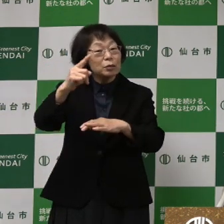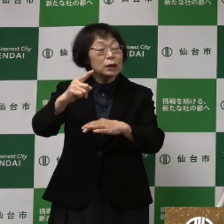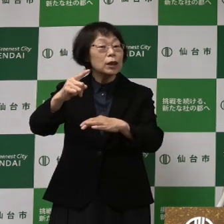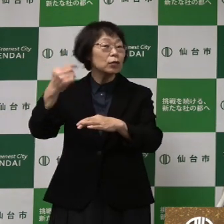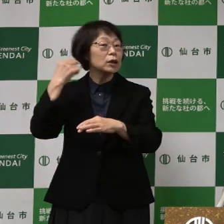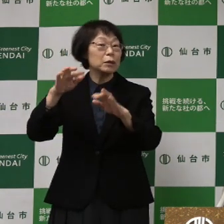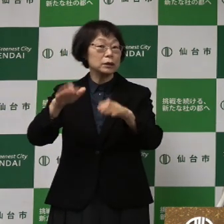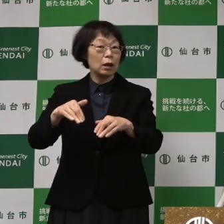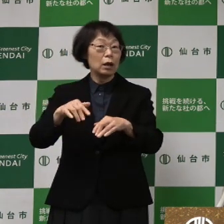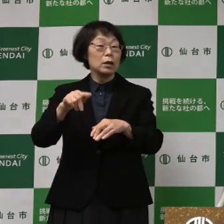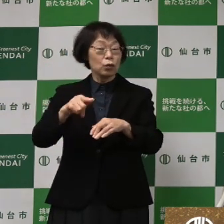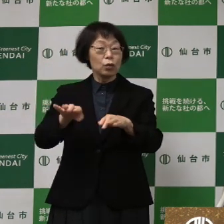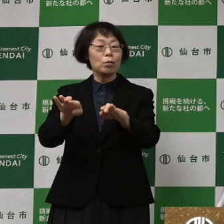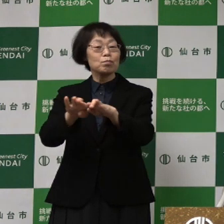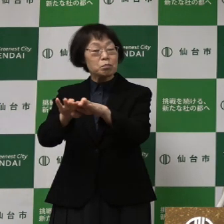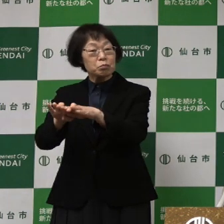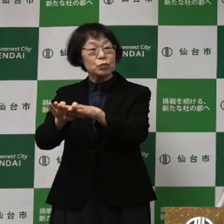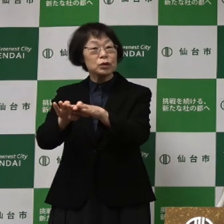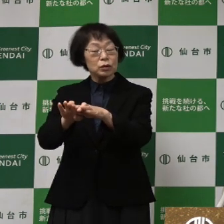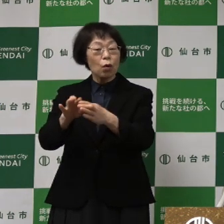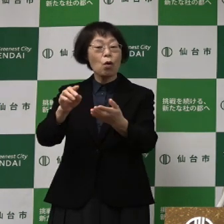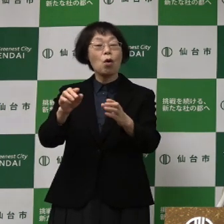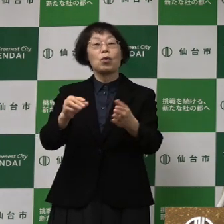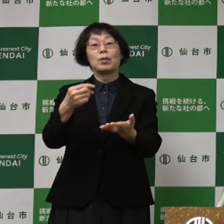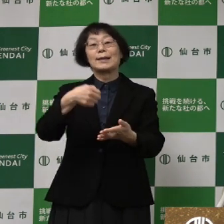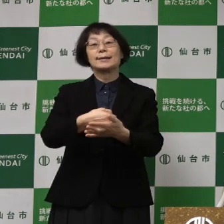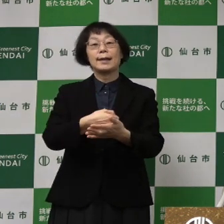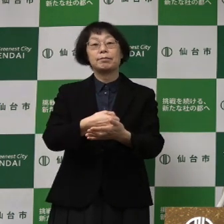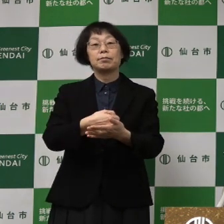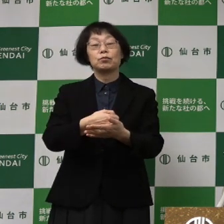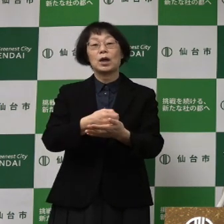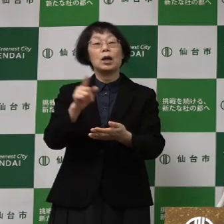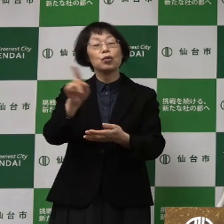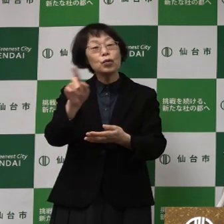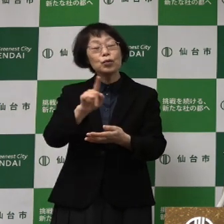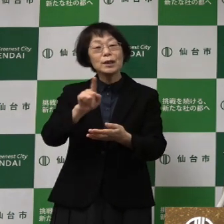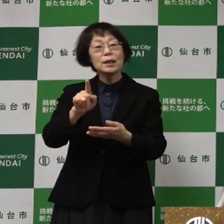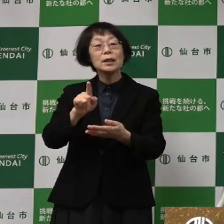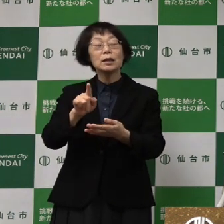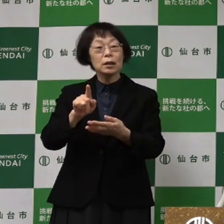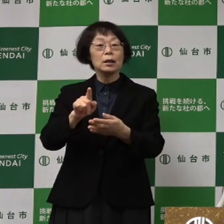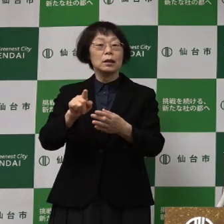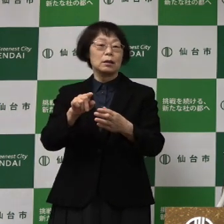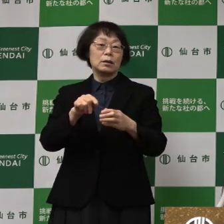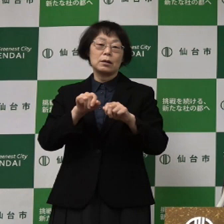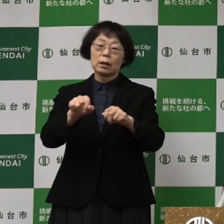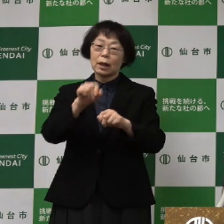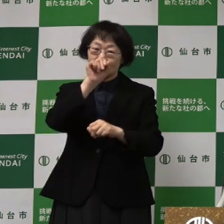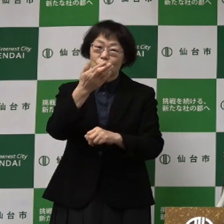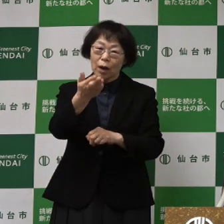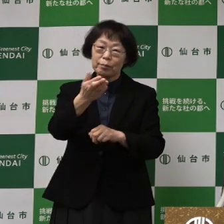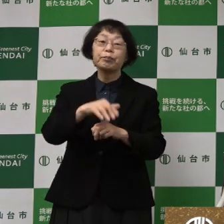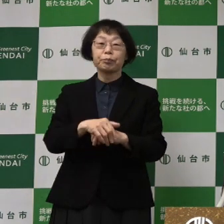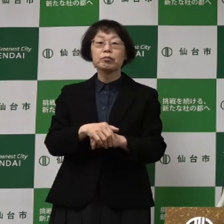が、どういうふうに、この軍事調整、働いていってくれたらいいかというふうに思います。 ミンスク市長にはです